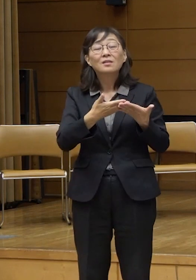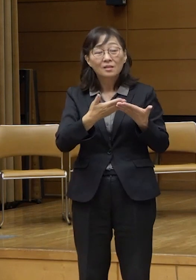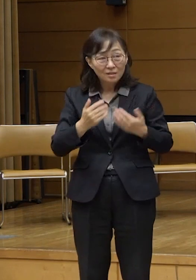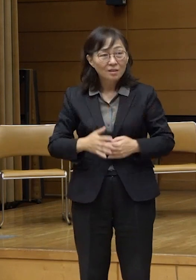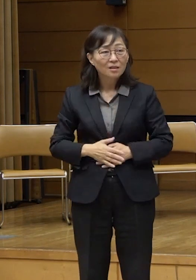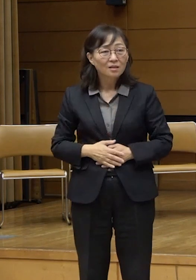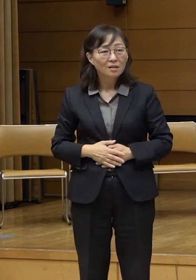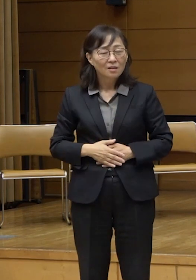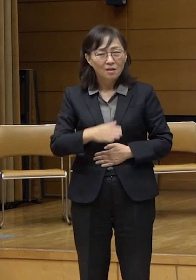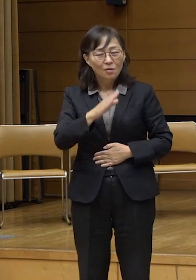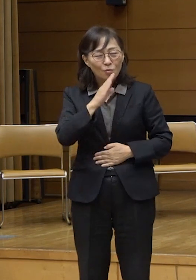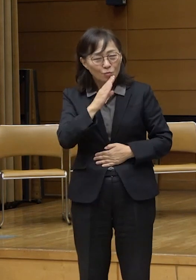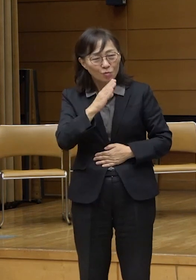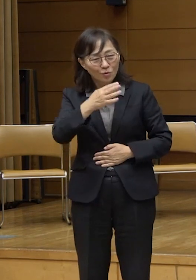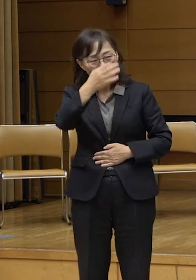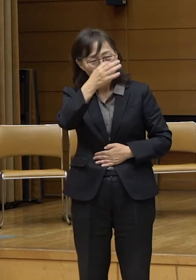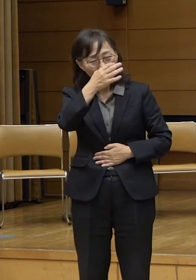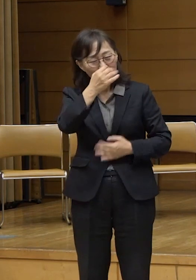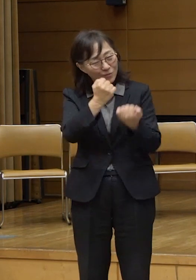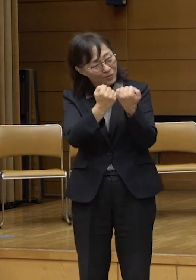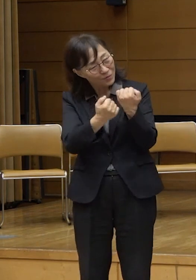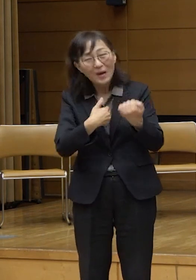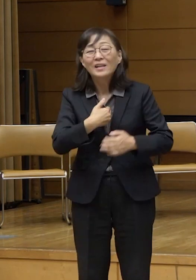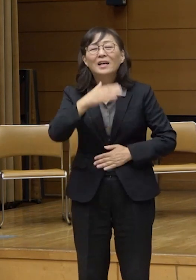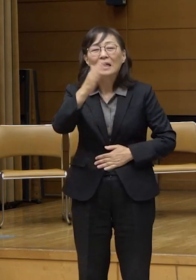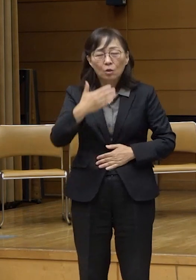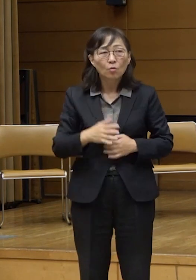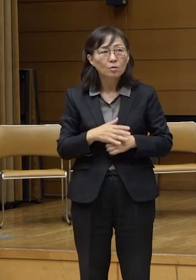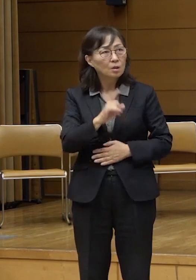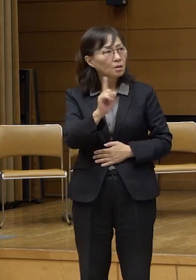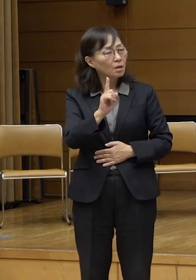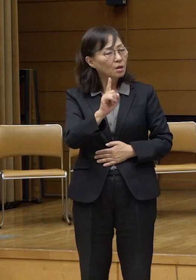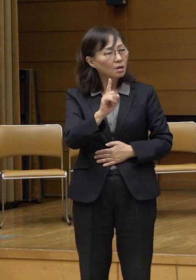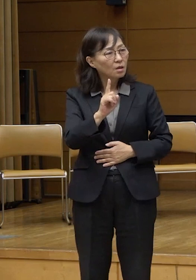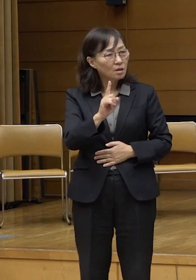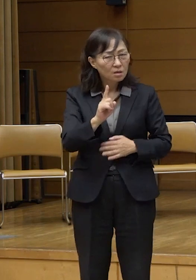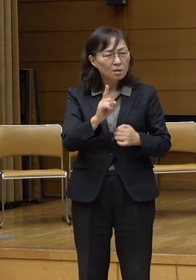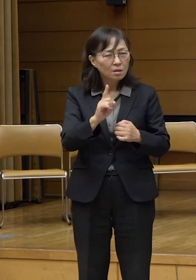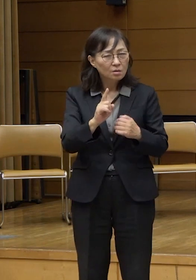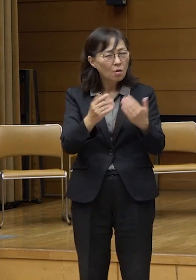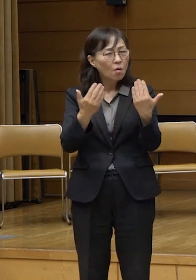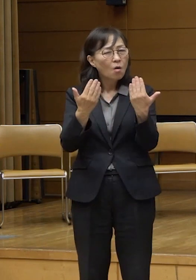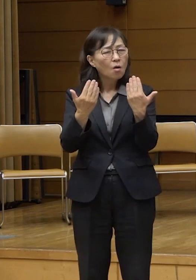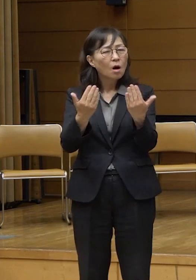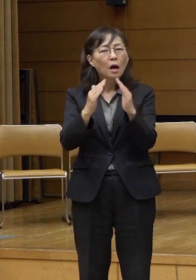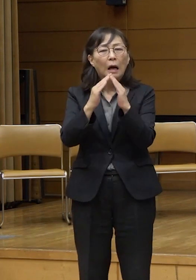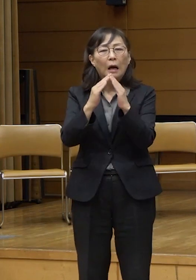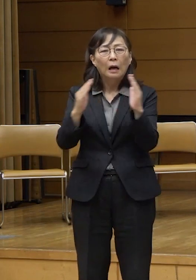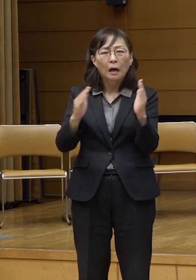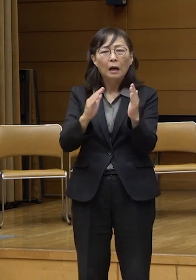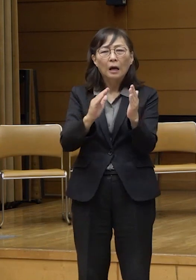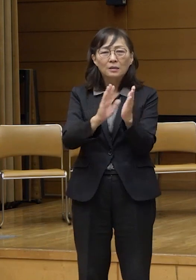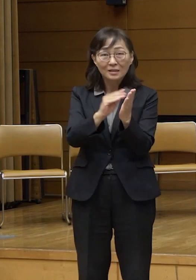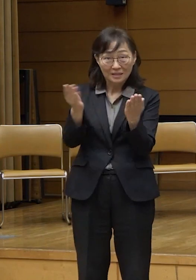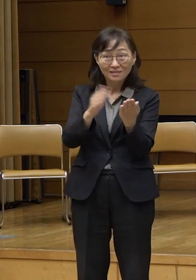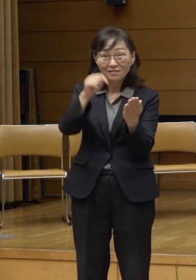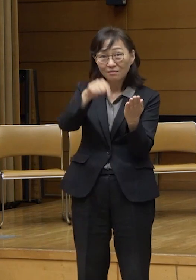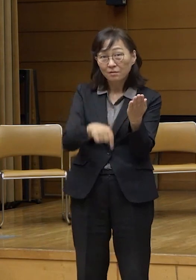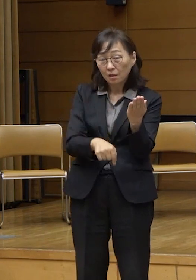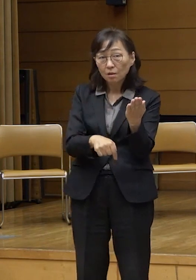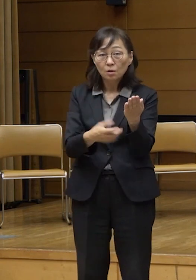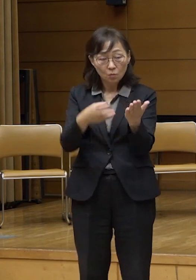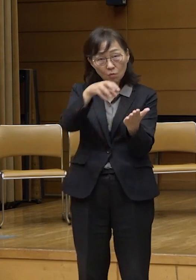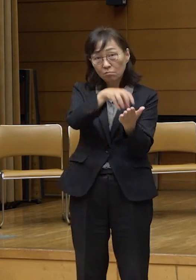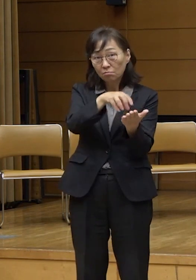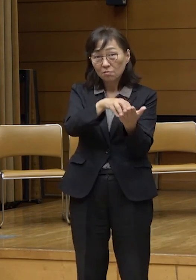私大変僭越なんですが、あれ雑誌っていう学会誌なんですか、ね、学会誌に寄稿させていただいて、もう